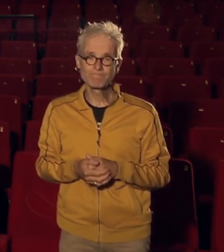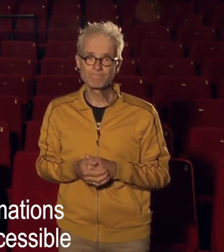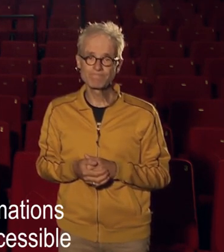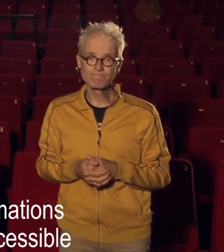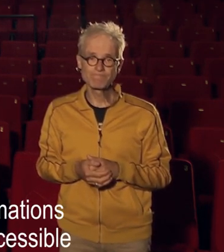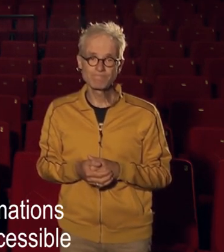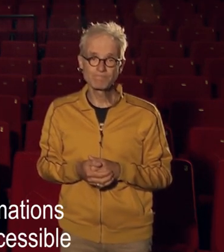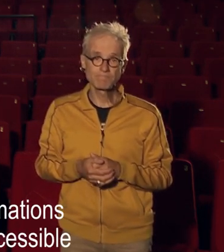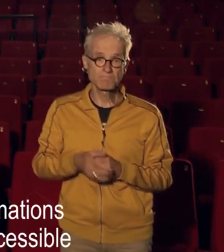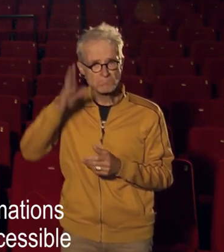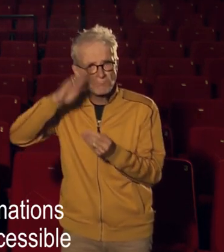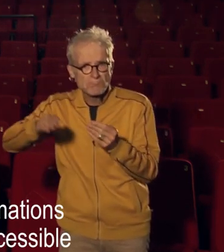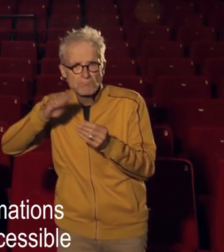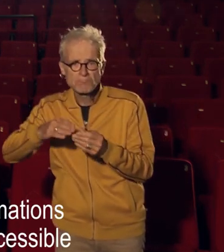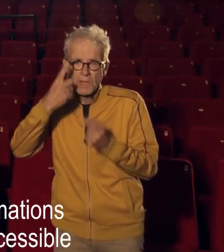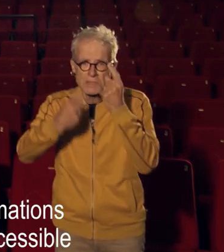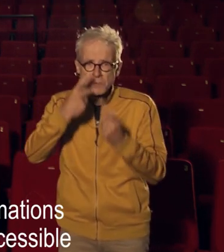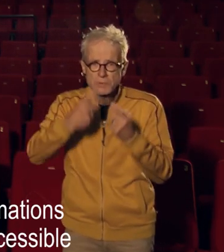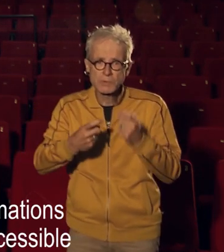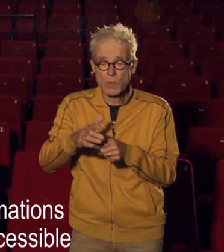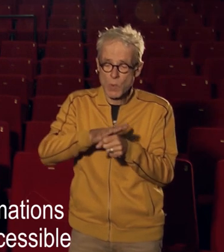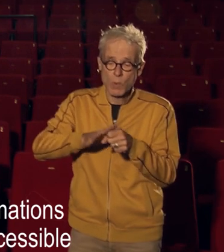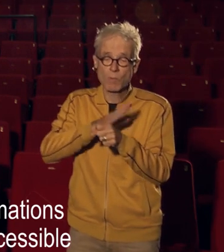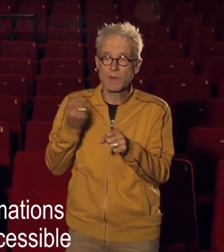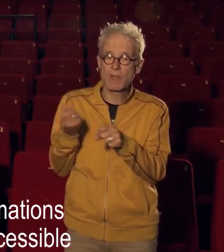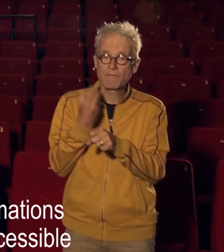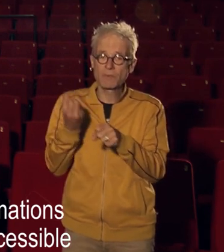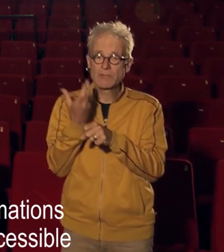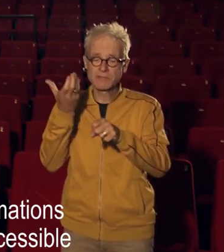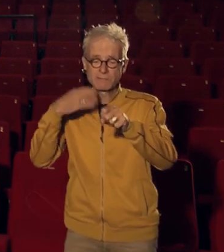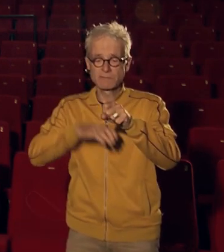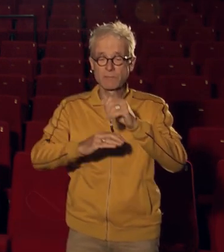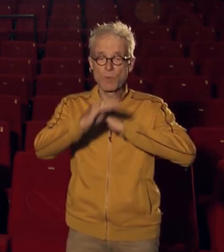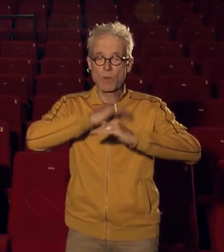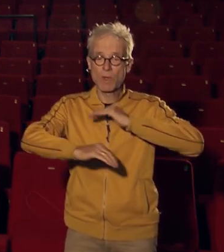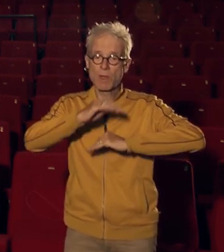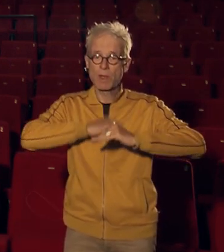Des questions? L'ensemble des informations concernant notre programmation est accessible sur notre site internet